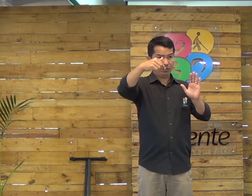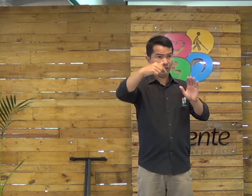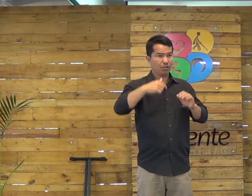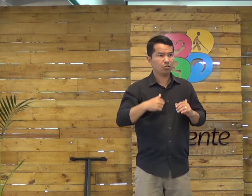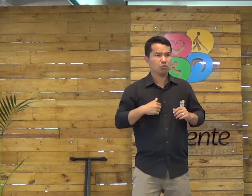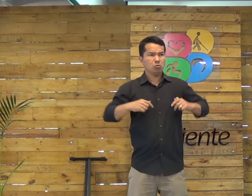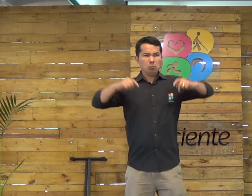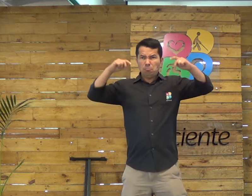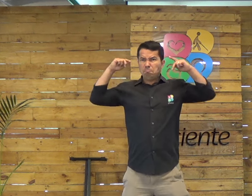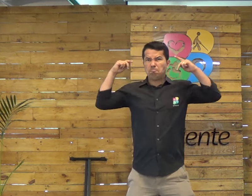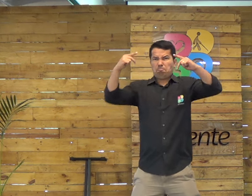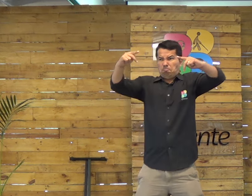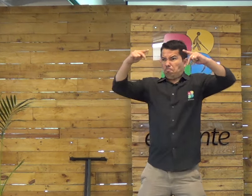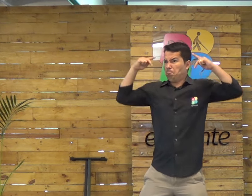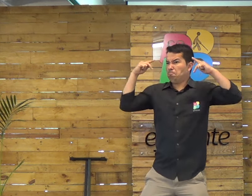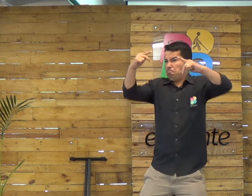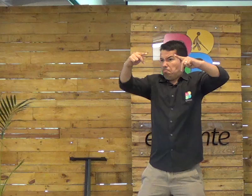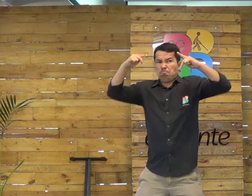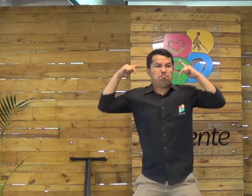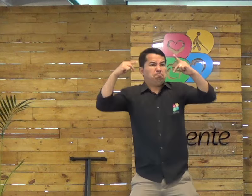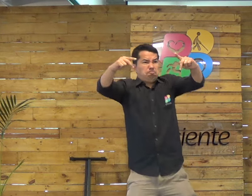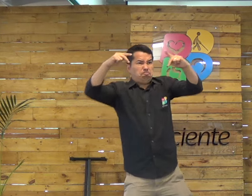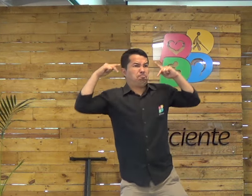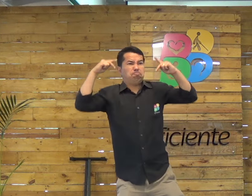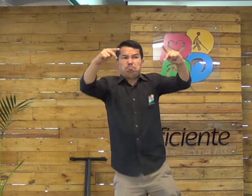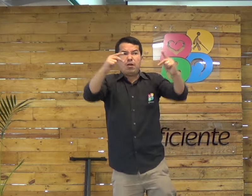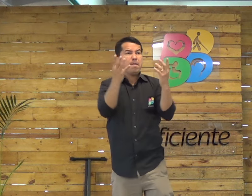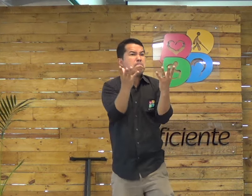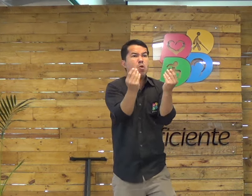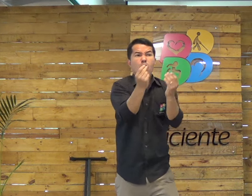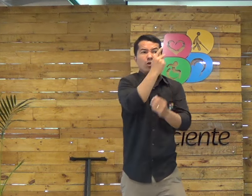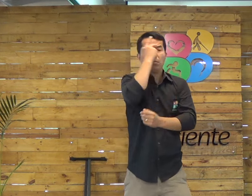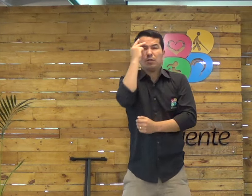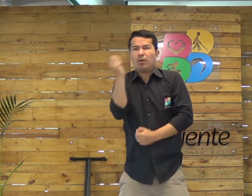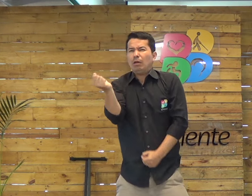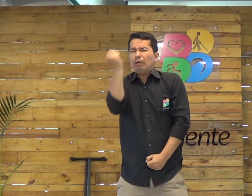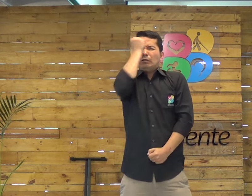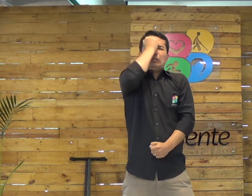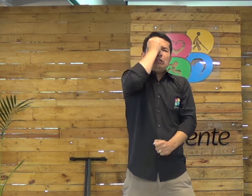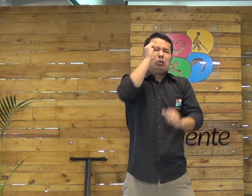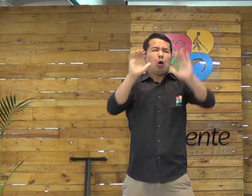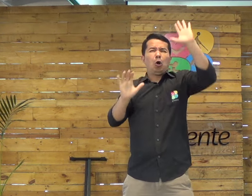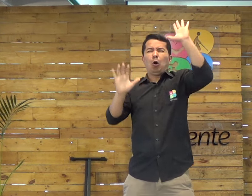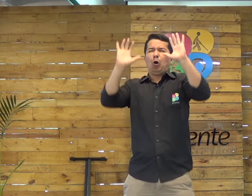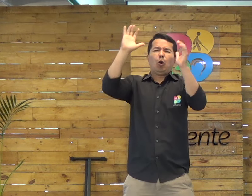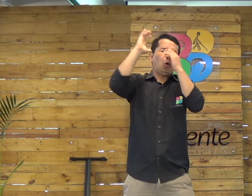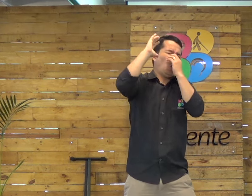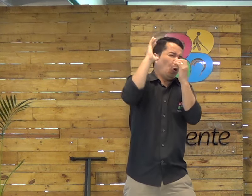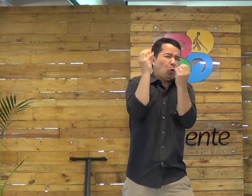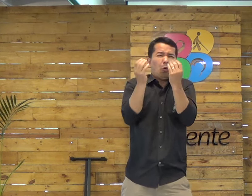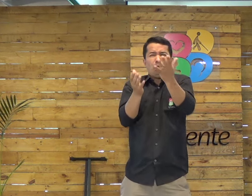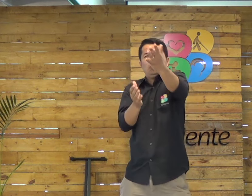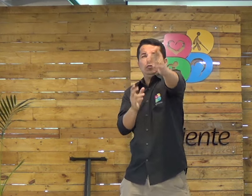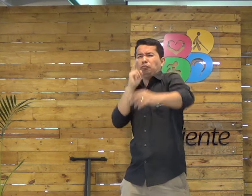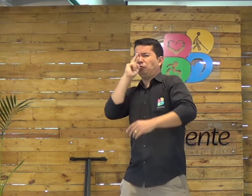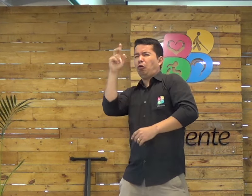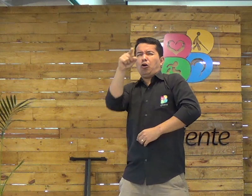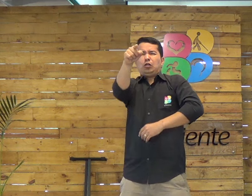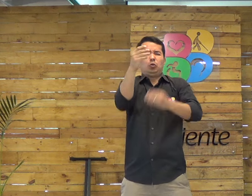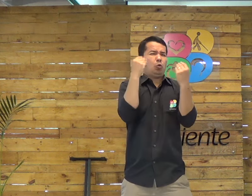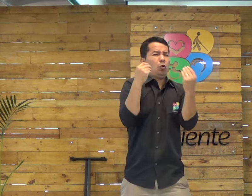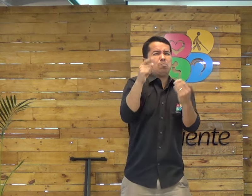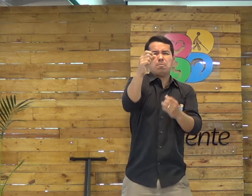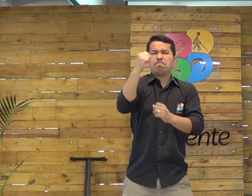Nesse capítulo, né, capítulo 7, Estevão está ali pregando a palavra de Deus e muitas pessoas estão se arrependendo. Olha, eu quero Jesus,